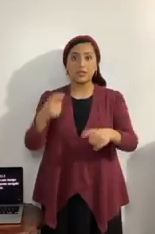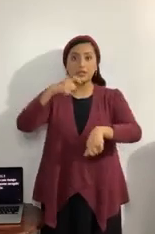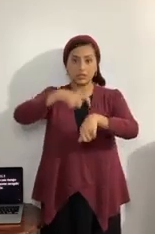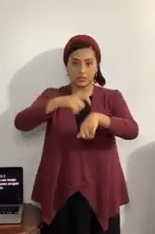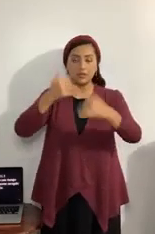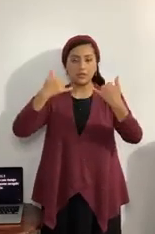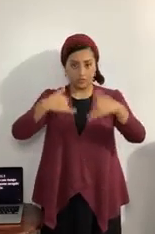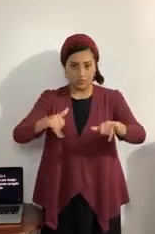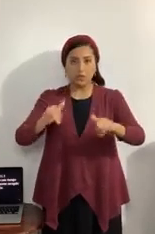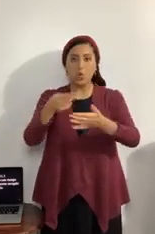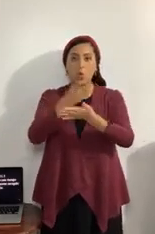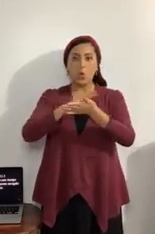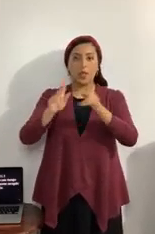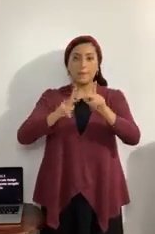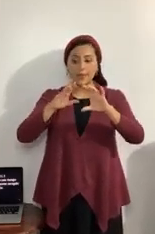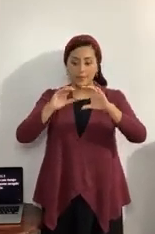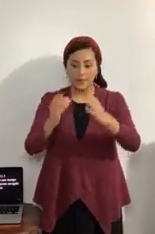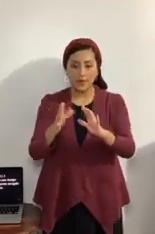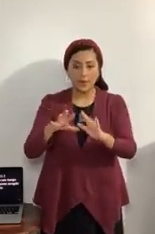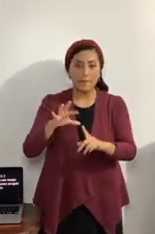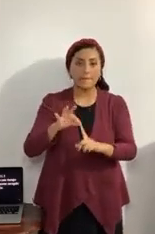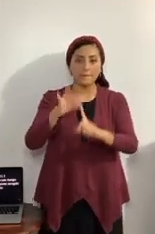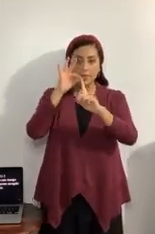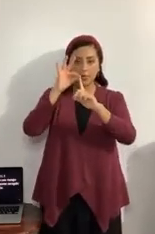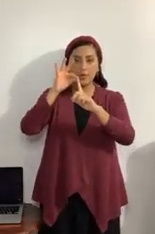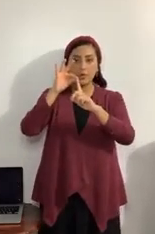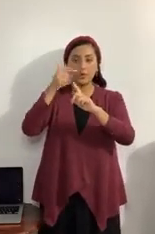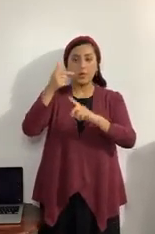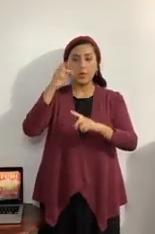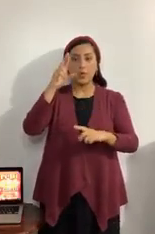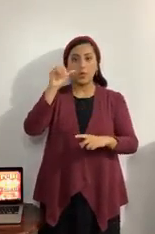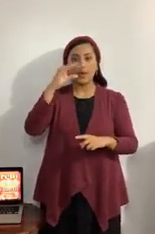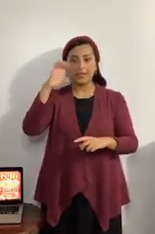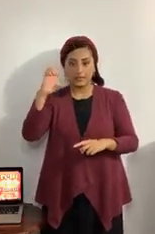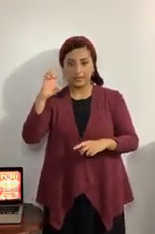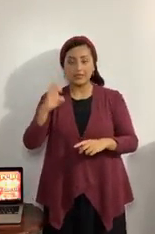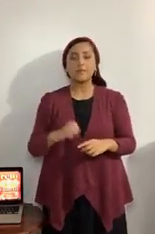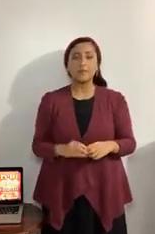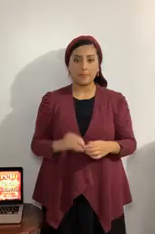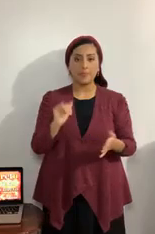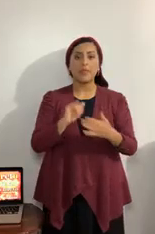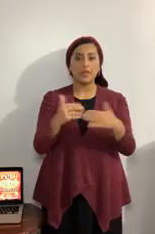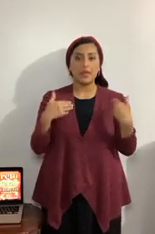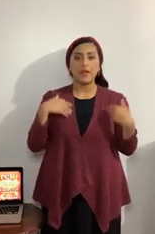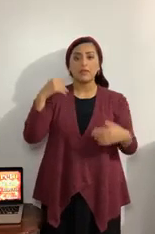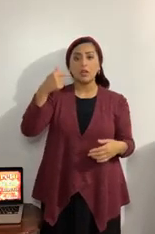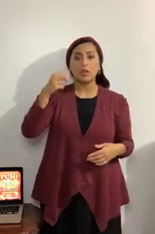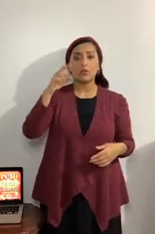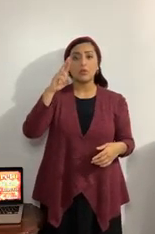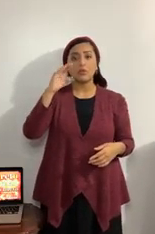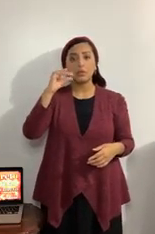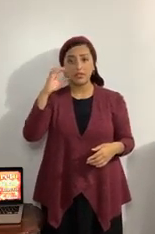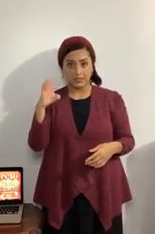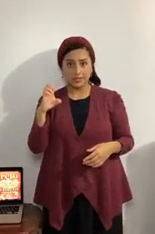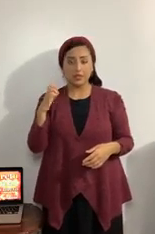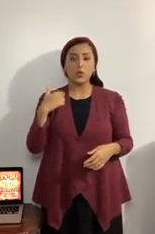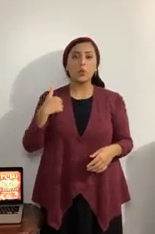un remanente escogido por gracia. Esa es la gracia de la cual nosotros nos debemos de